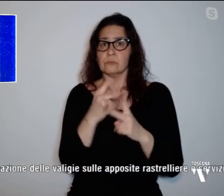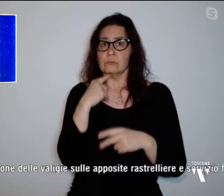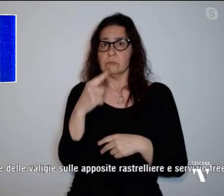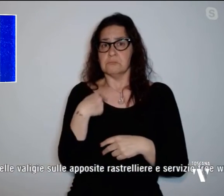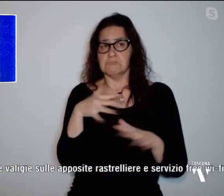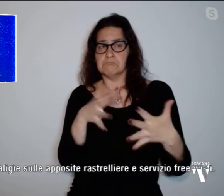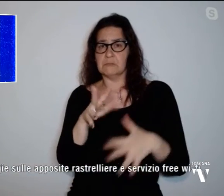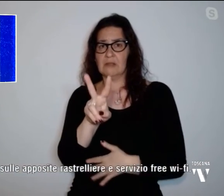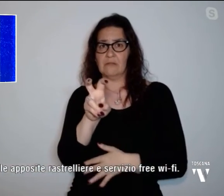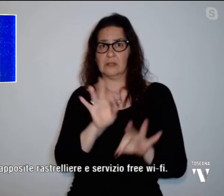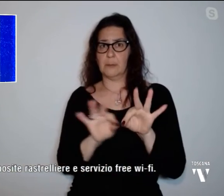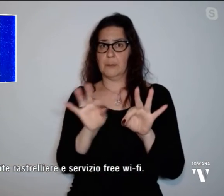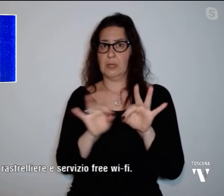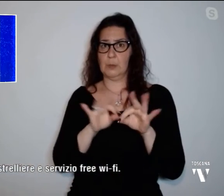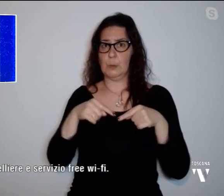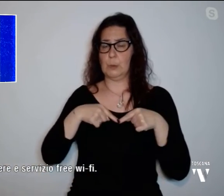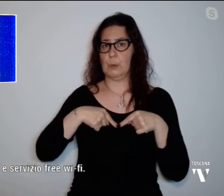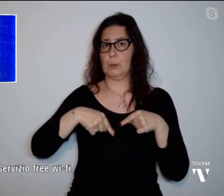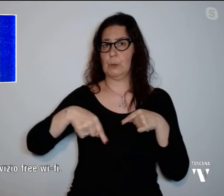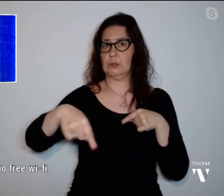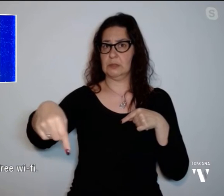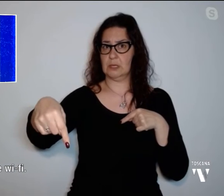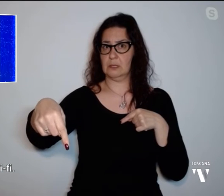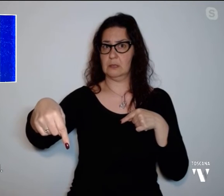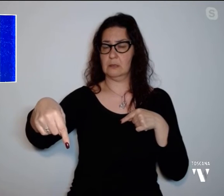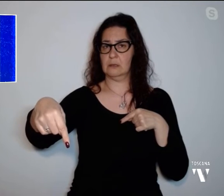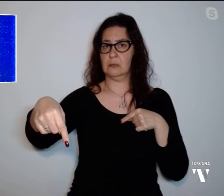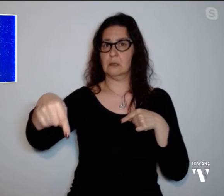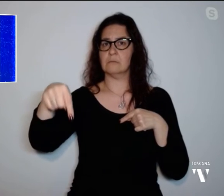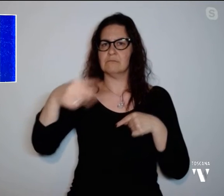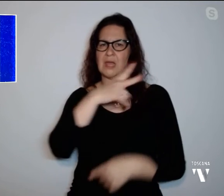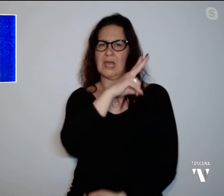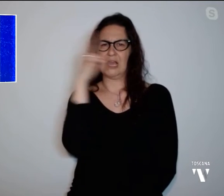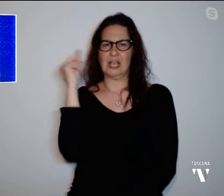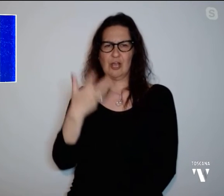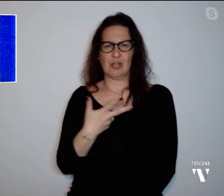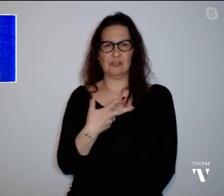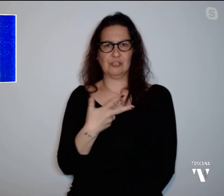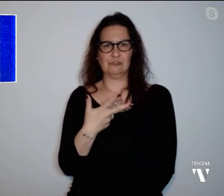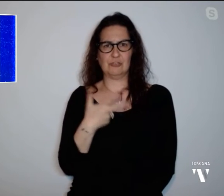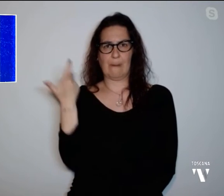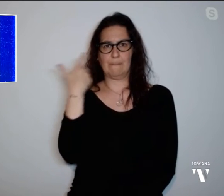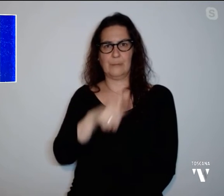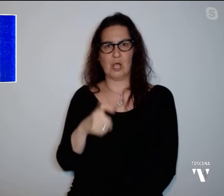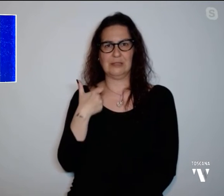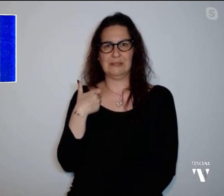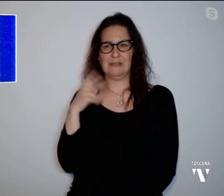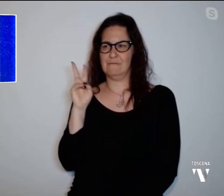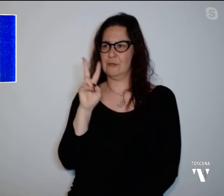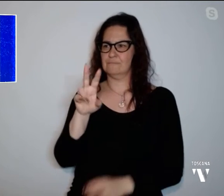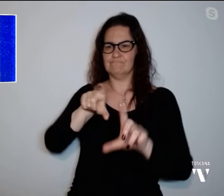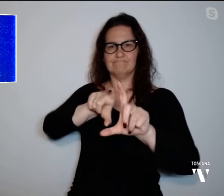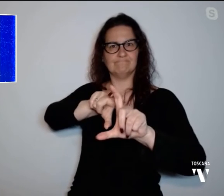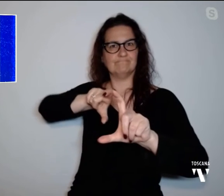20 minuti per effettuare il collegamento, sono riconoscibili dalla livrea con lo